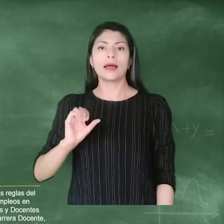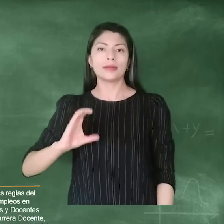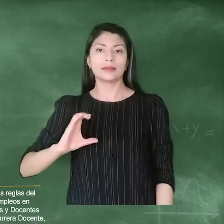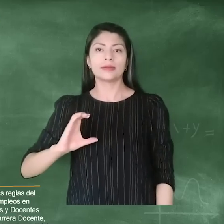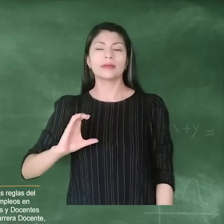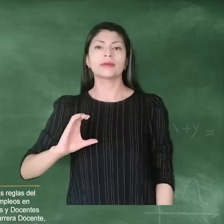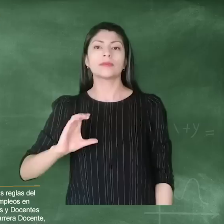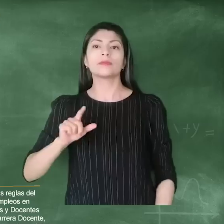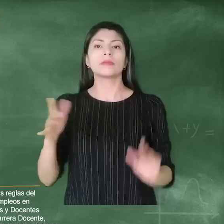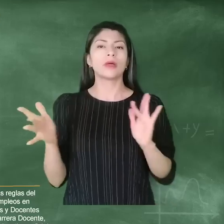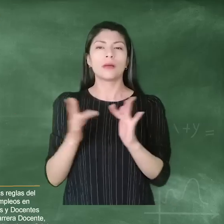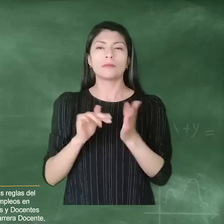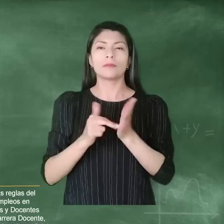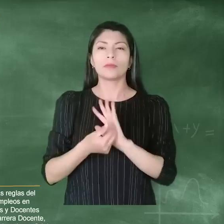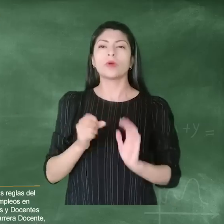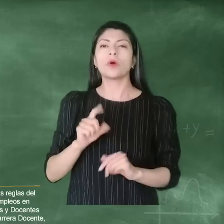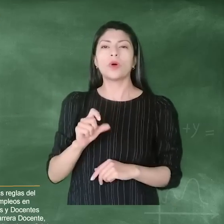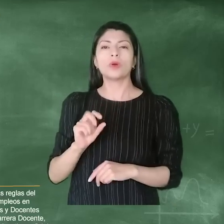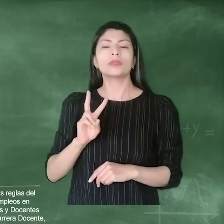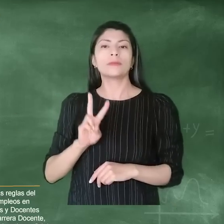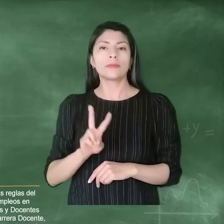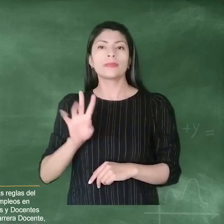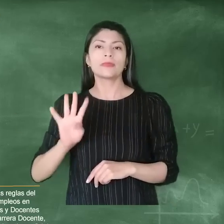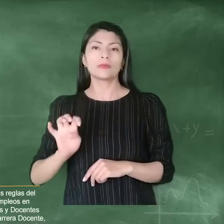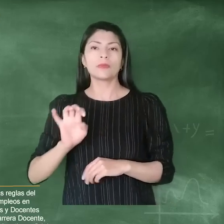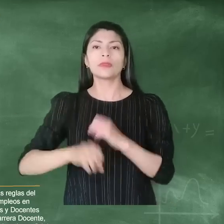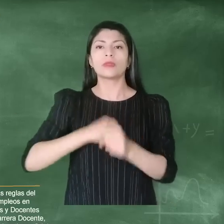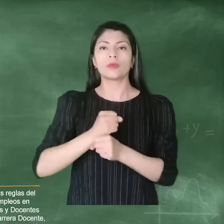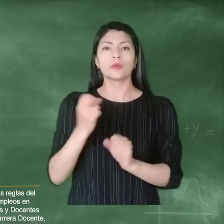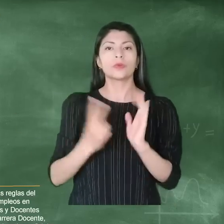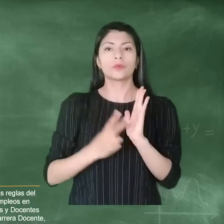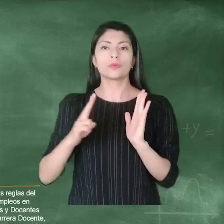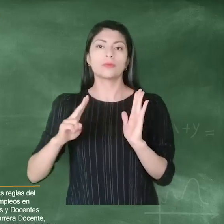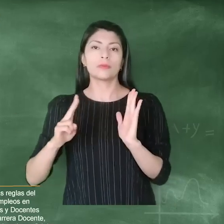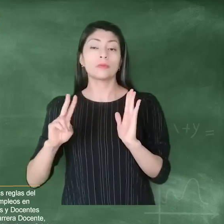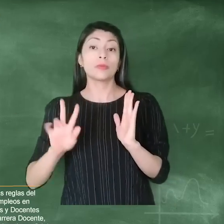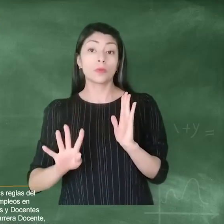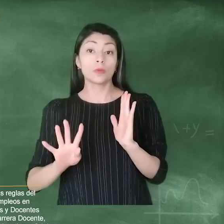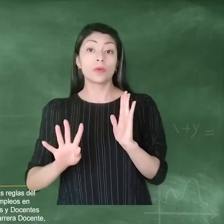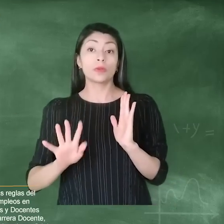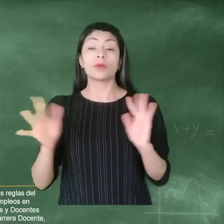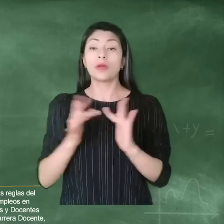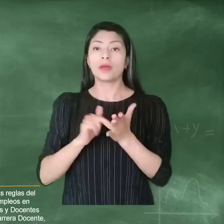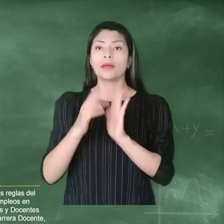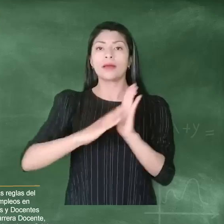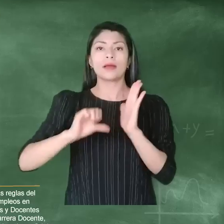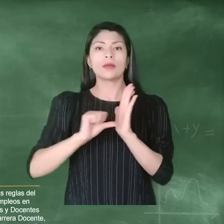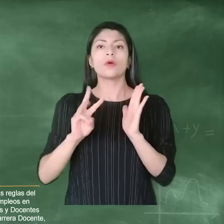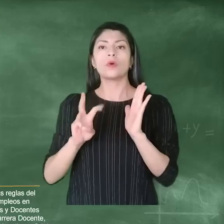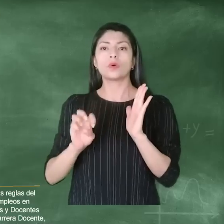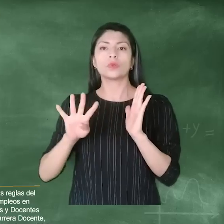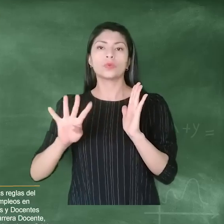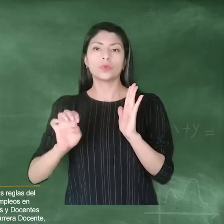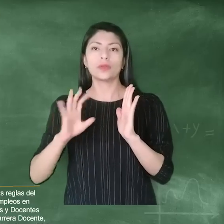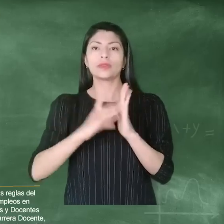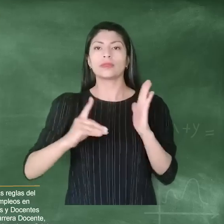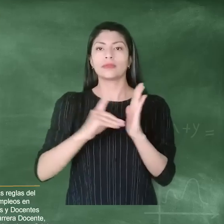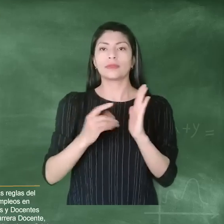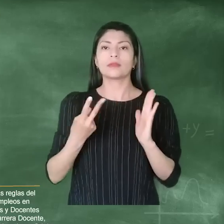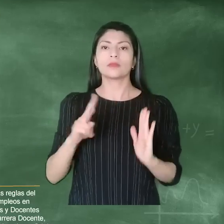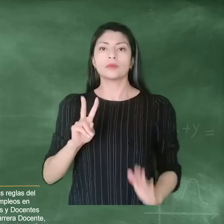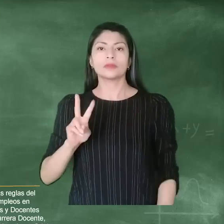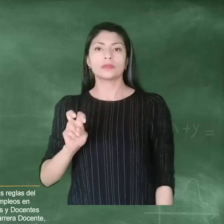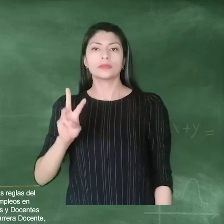literales A y C, 12, 29 y 30 de la Ley 909 de 2004, en el artículos